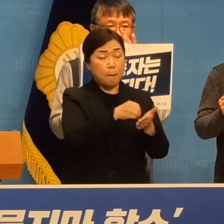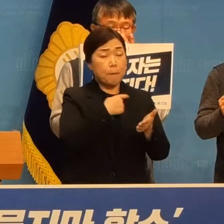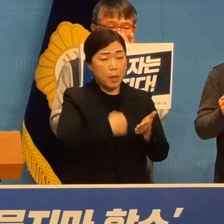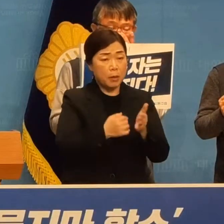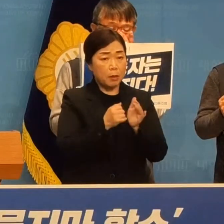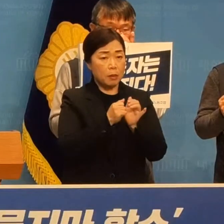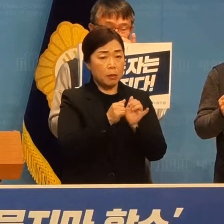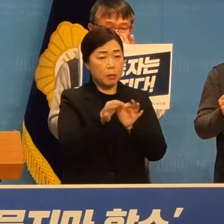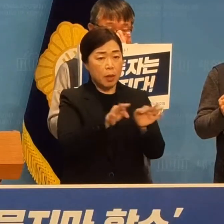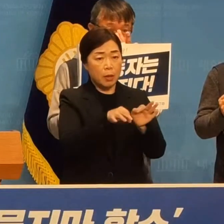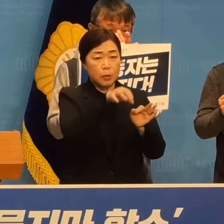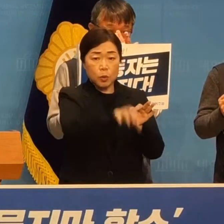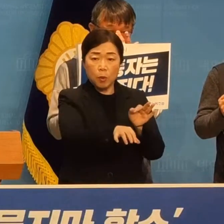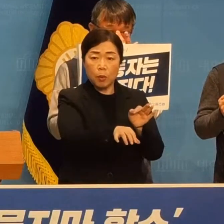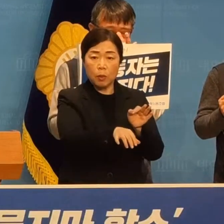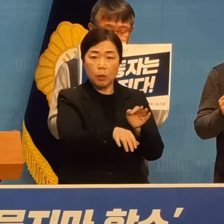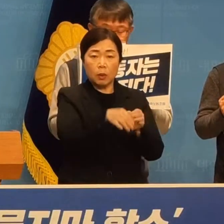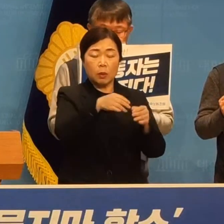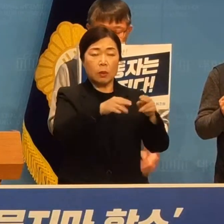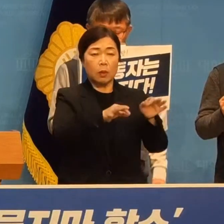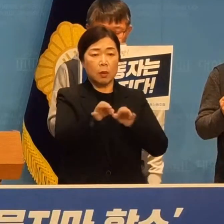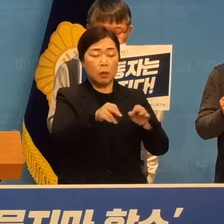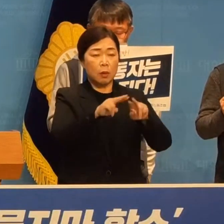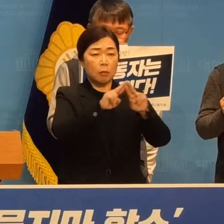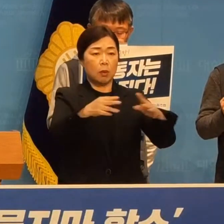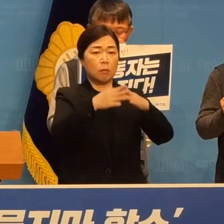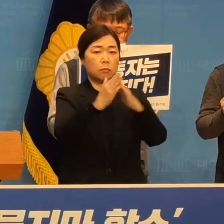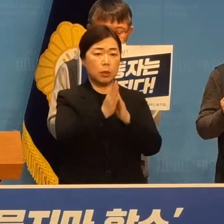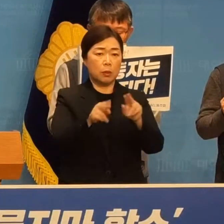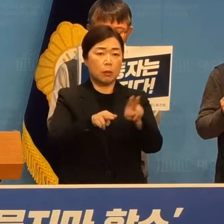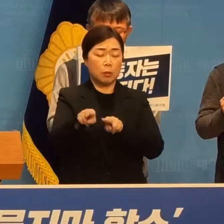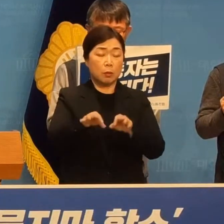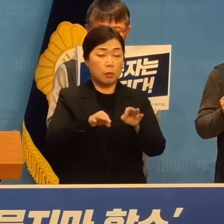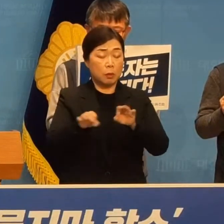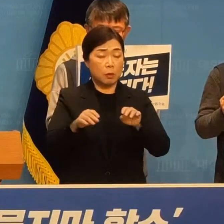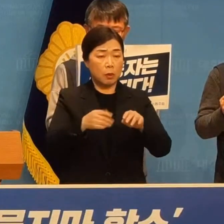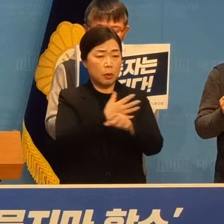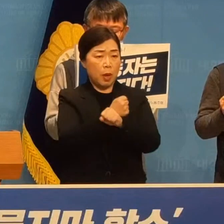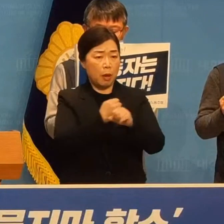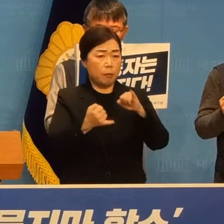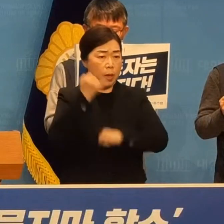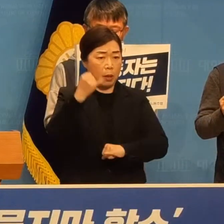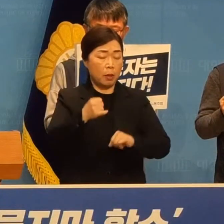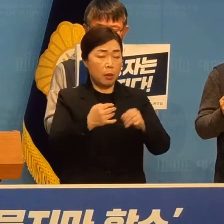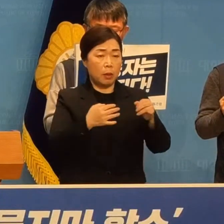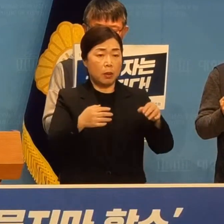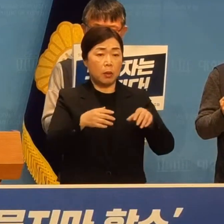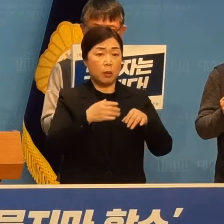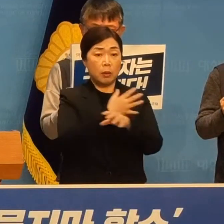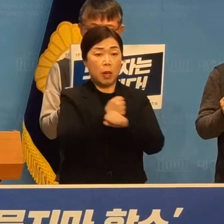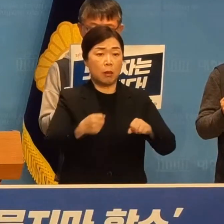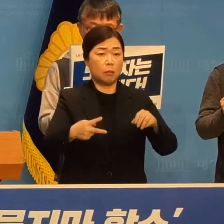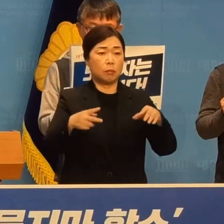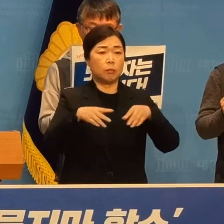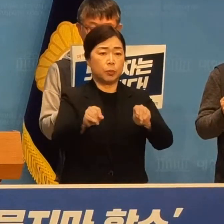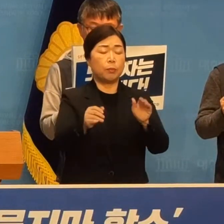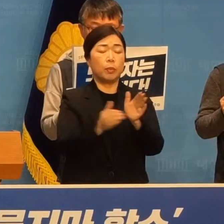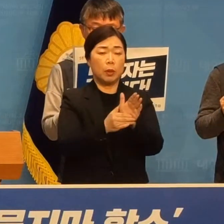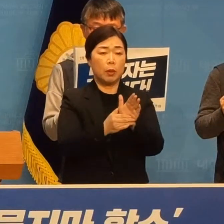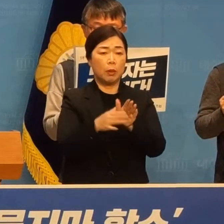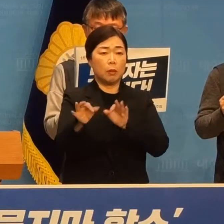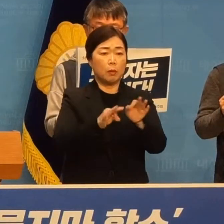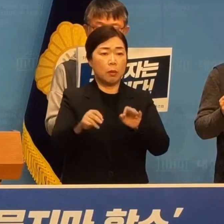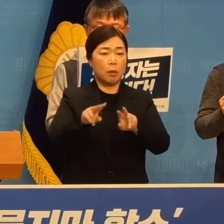우연의 일치일 수는 없습니다. 현대차는 더 이상 책임을 회피할 수 없습니다. 실질적 사용자로서